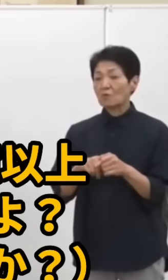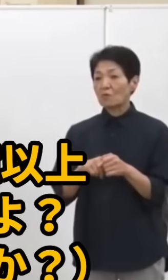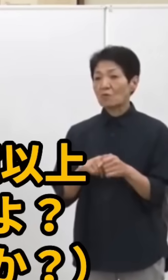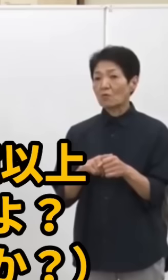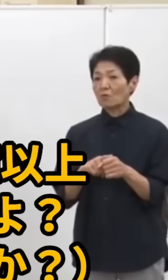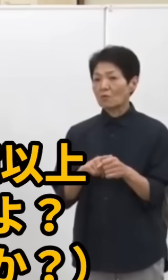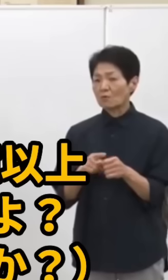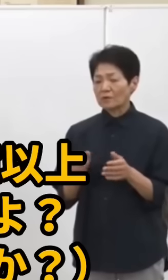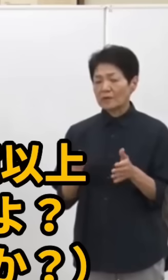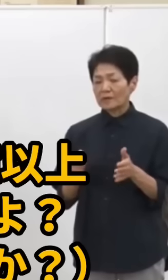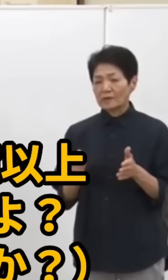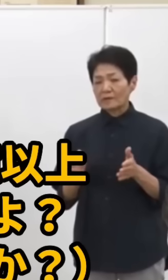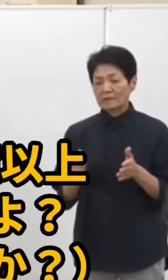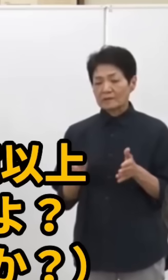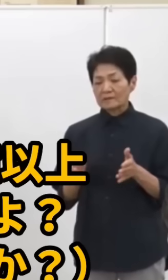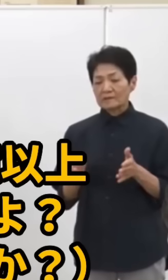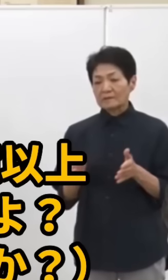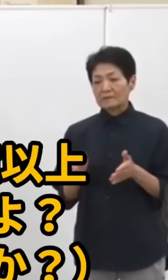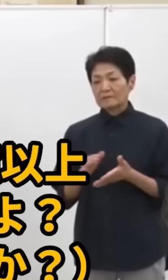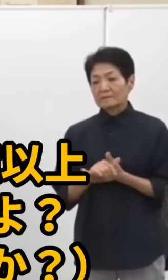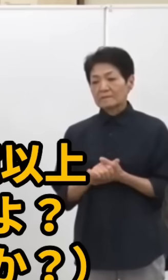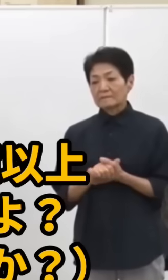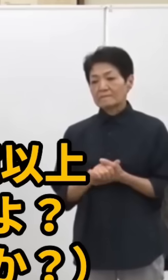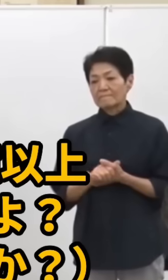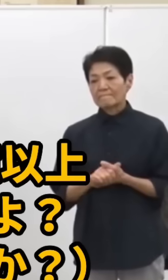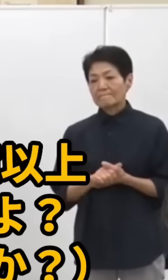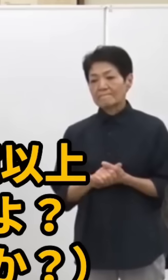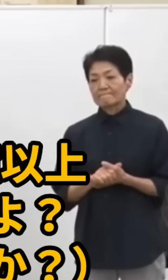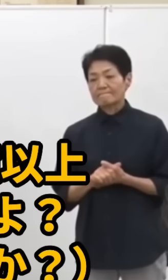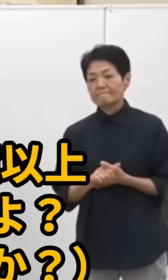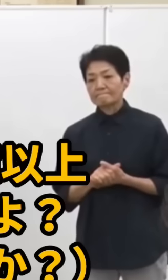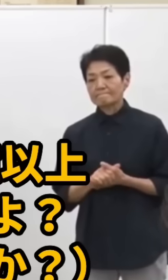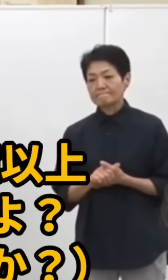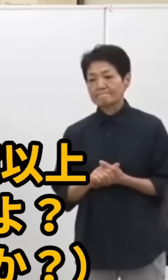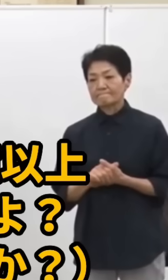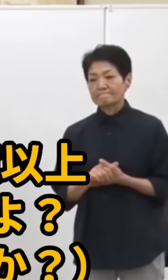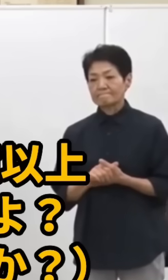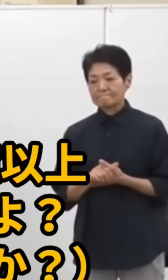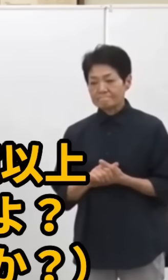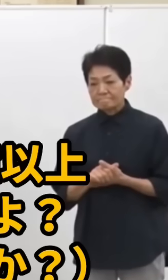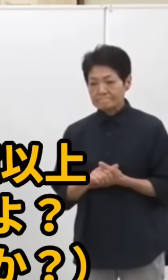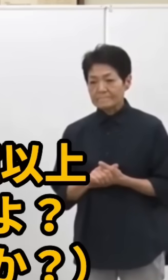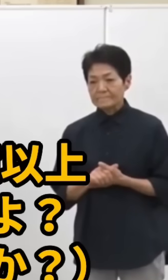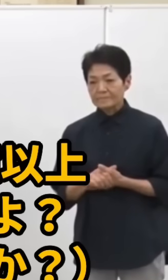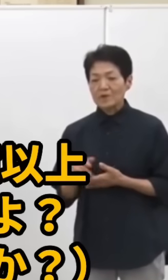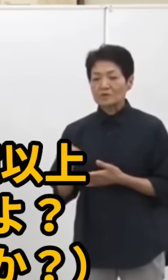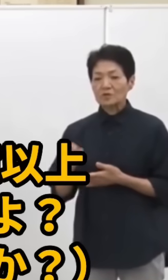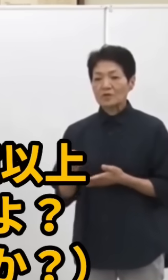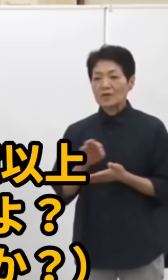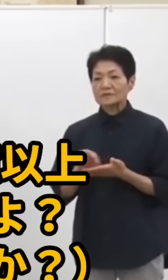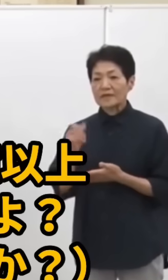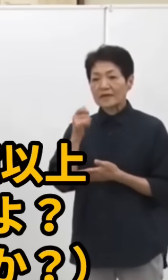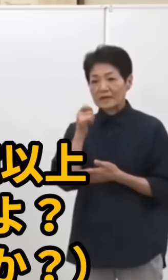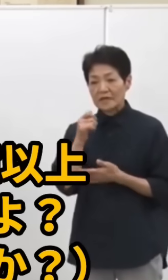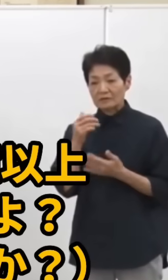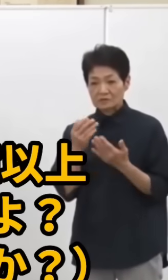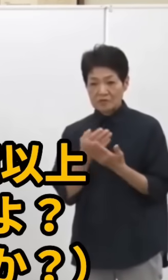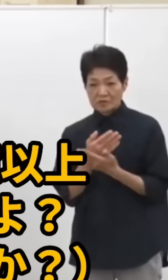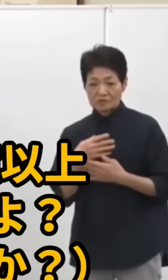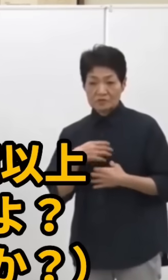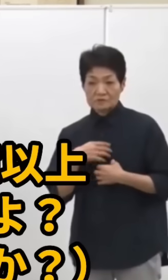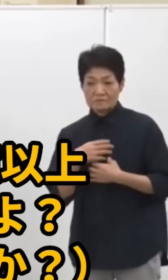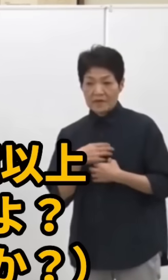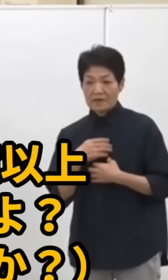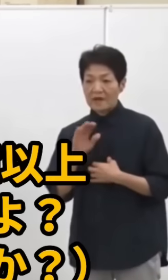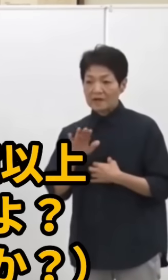額から900額の間だったと思うんですけど、ここで返済していくスキームでしたから、これが使えなくなるんじゃないかという懸念があると思うんですけど、そこはいかがでしょうか。